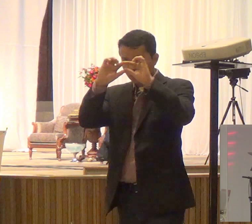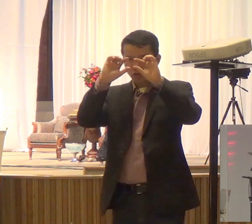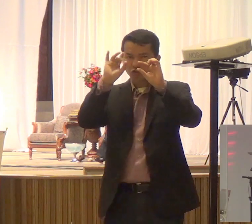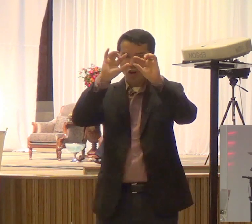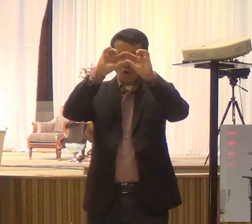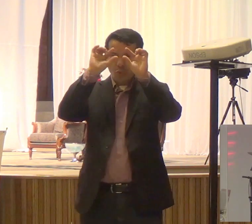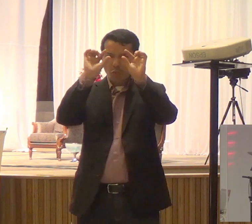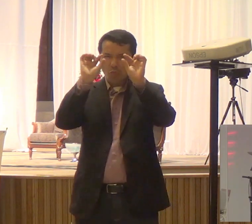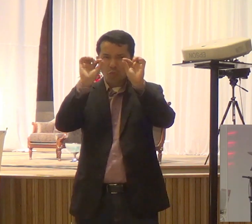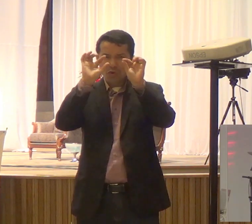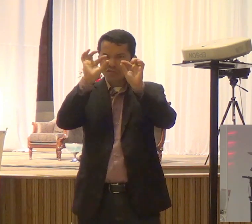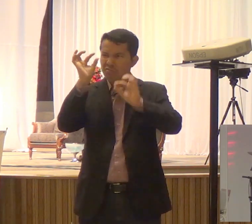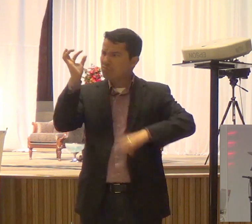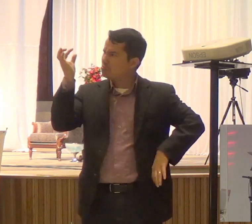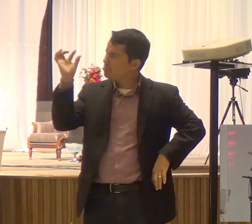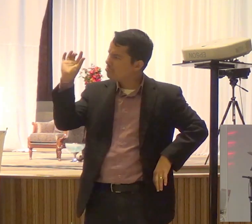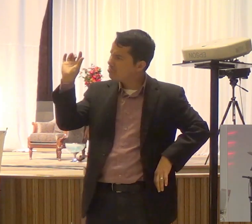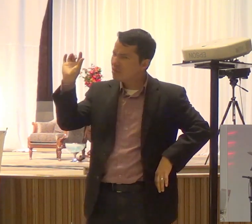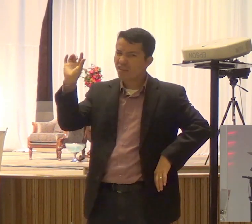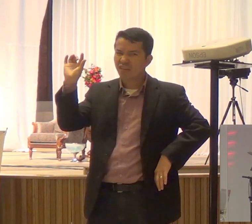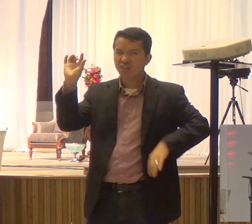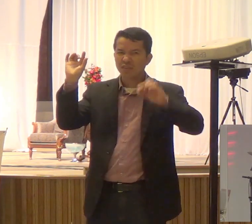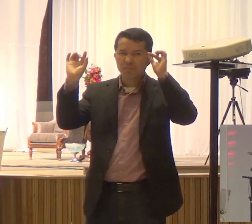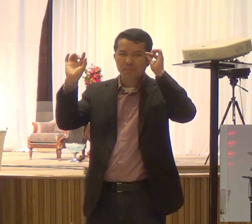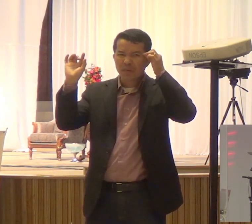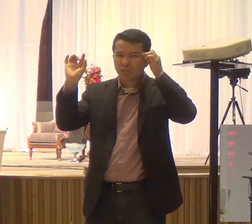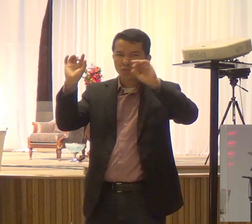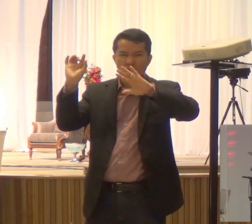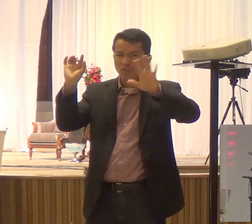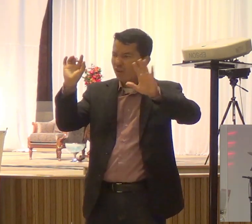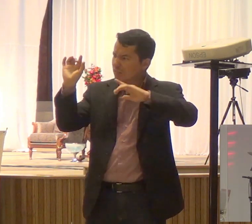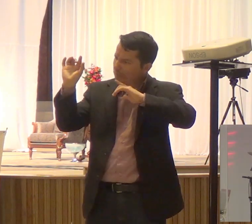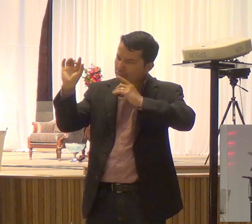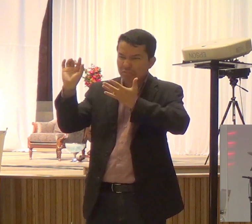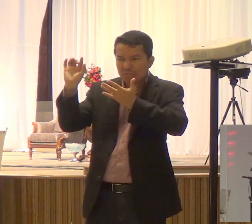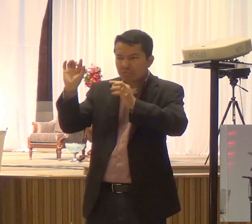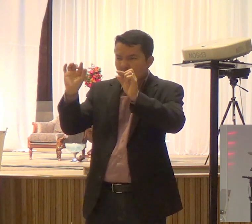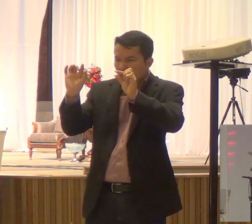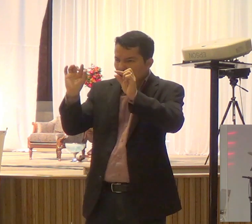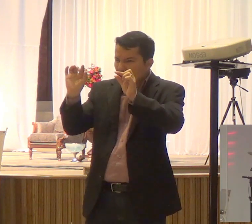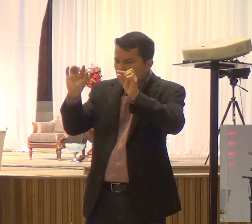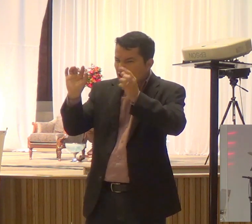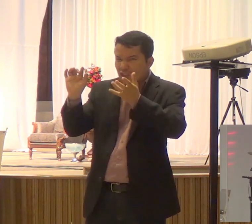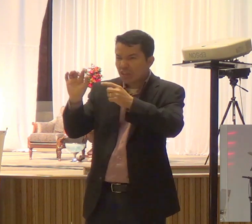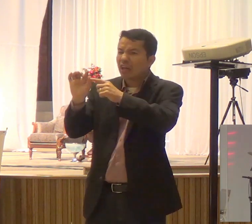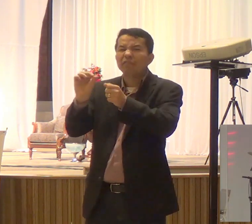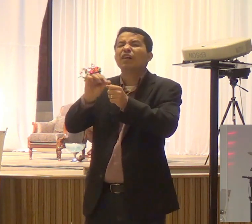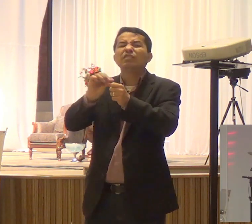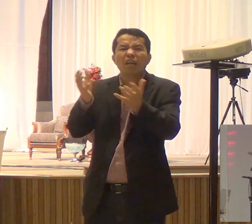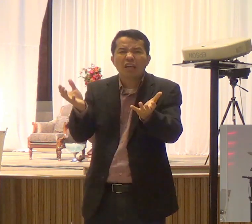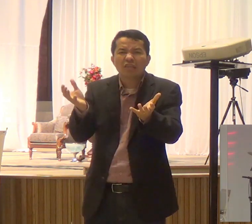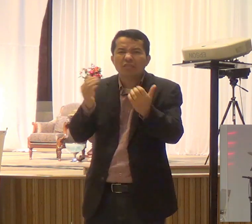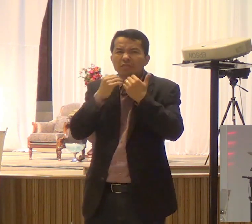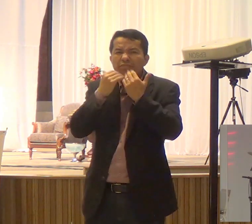atingiu Jerusalém, o fogo que Deus permitiu vir sobre a vida do seu povo aqui no exílio, e o fogo que Deus permite vir